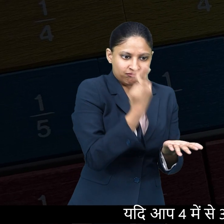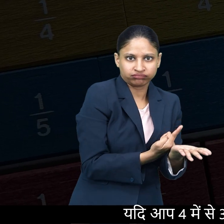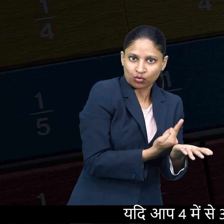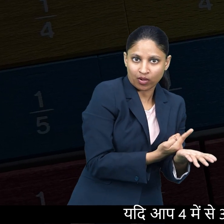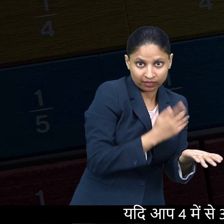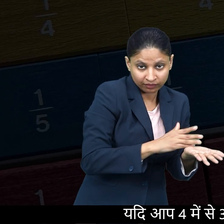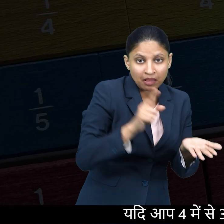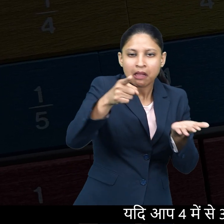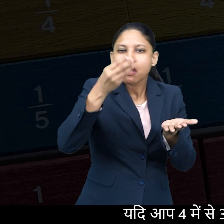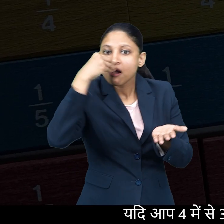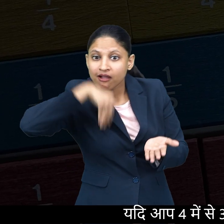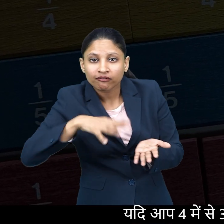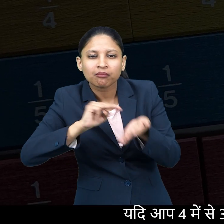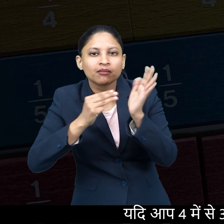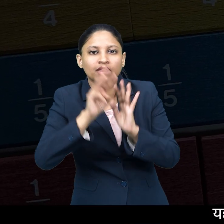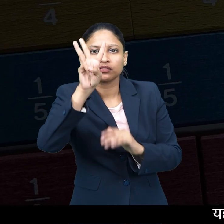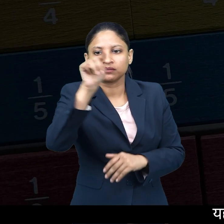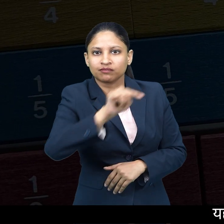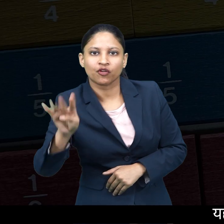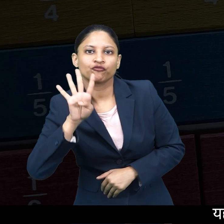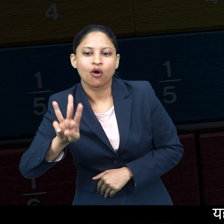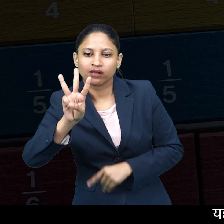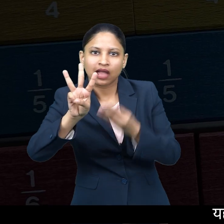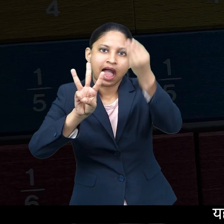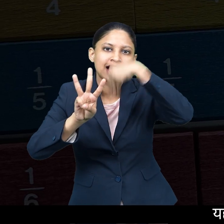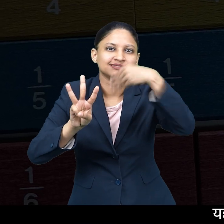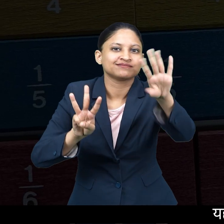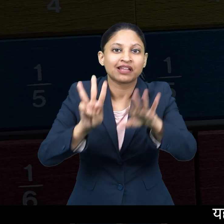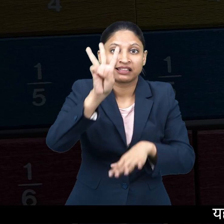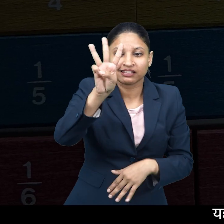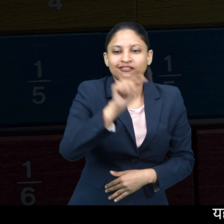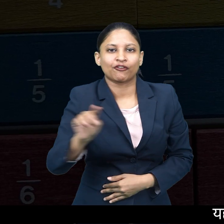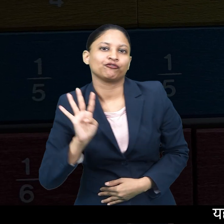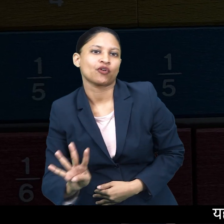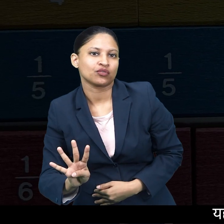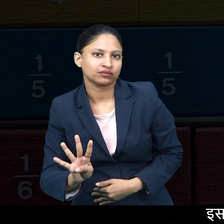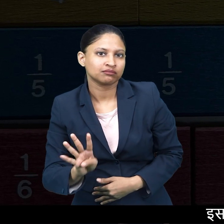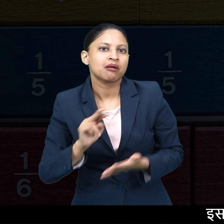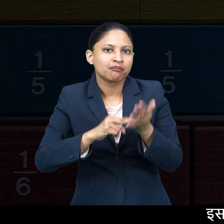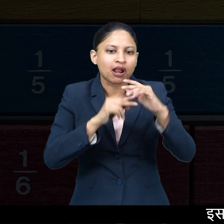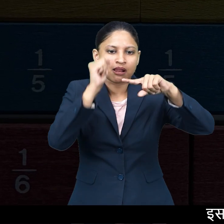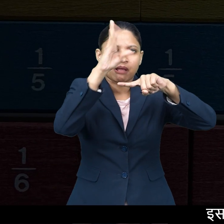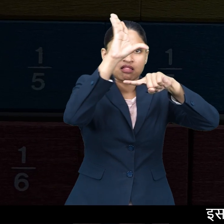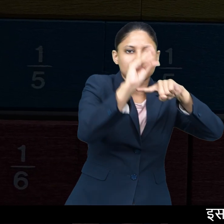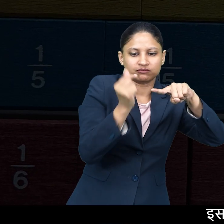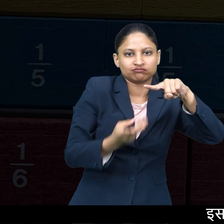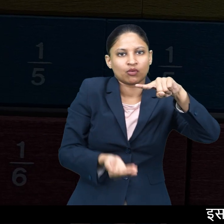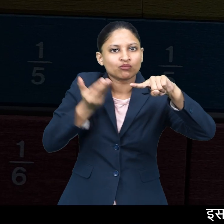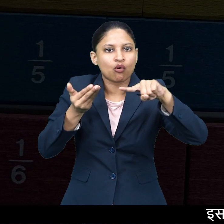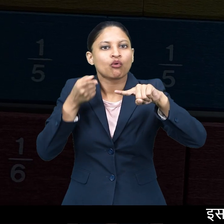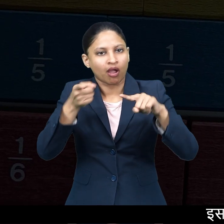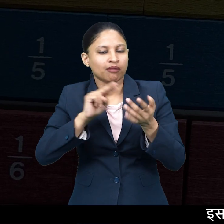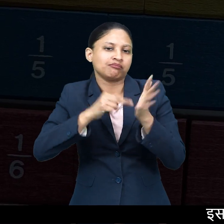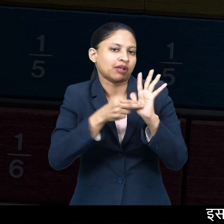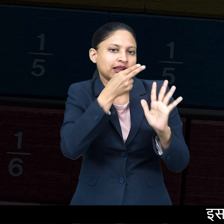आपने 3/4 हिस्सा खाया। यह एक पूरे पिज्जा से कम है, इसलिए यह एक